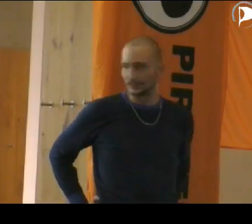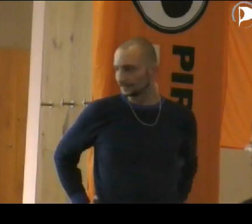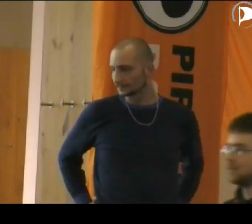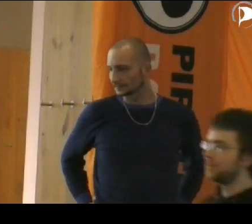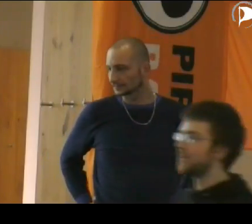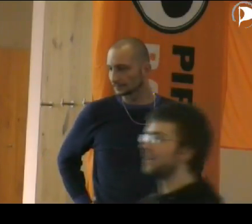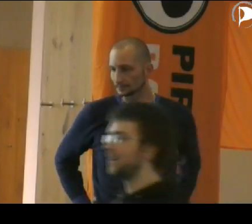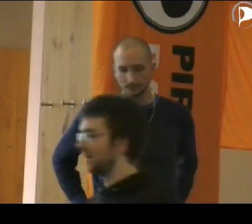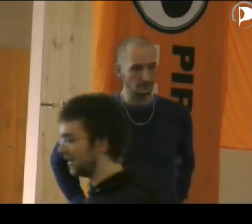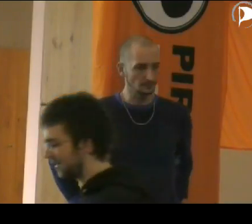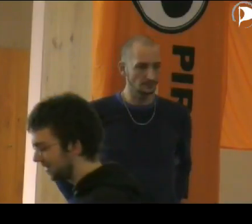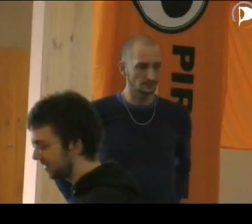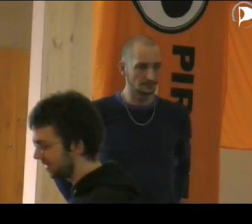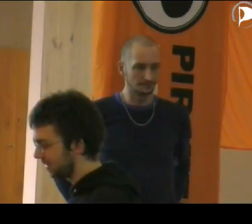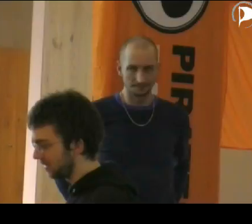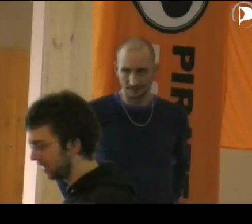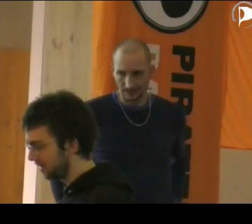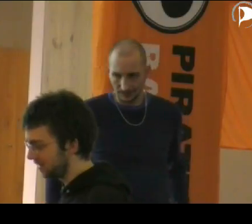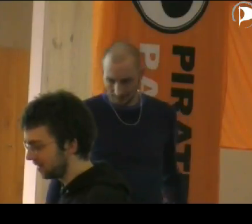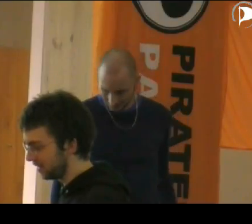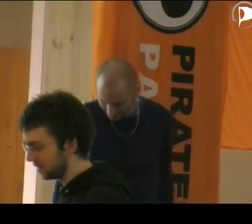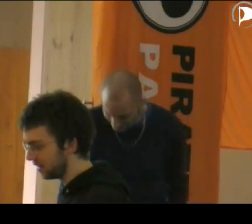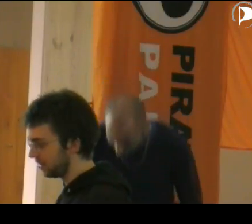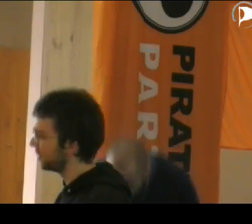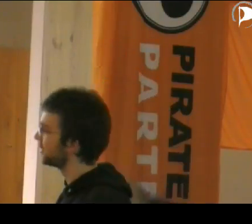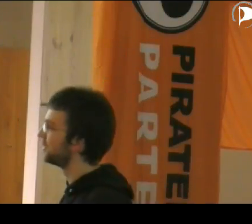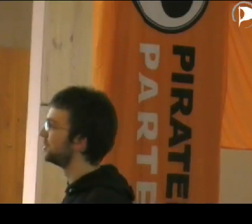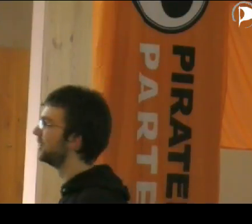also nach dem 1